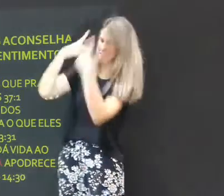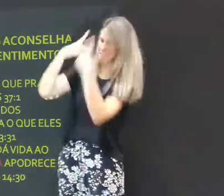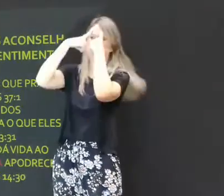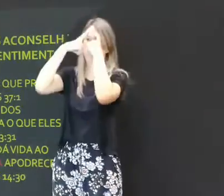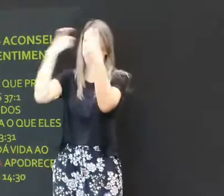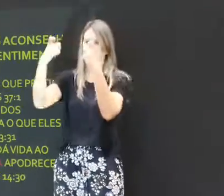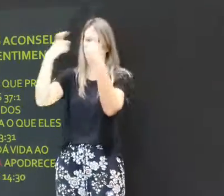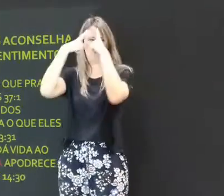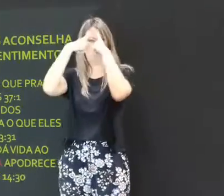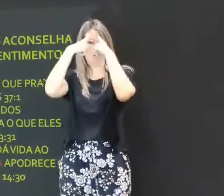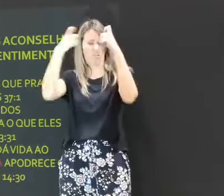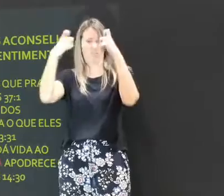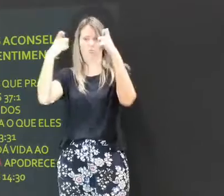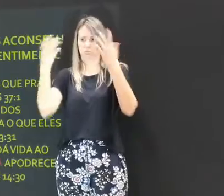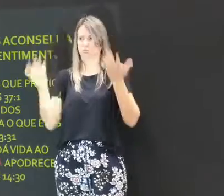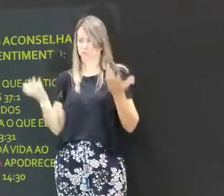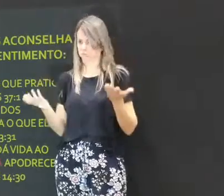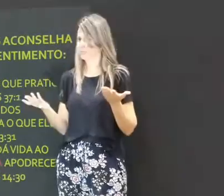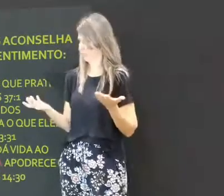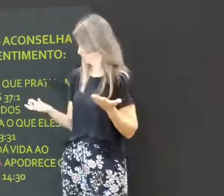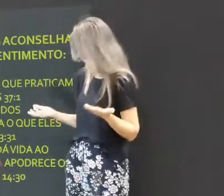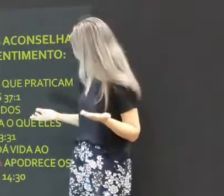das pessoas violentas.